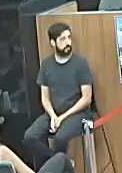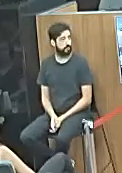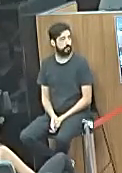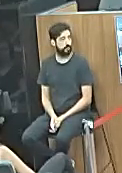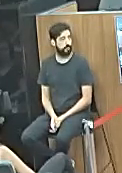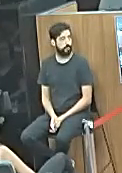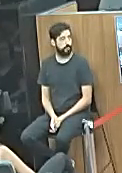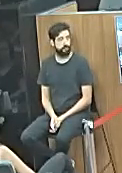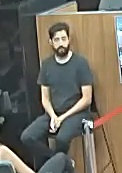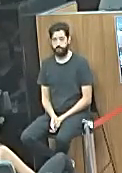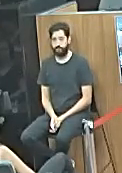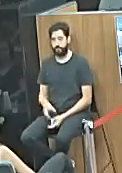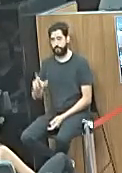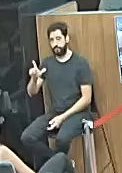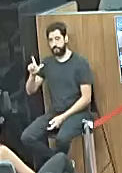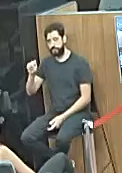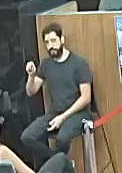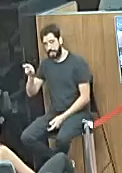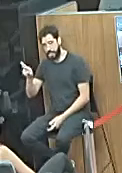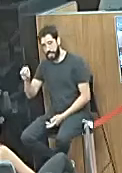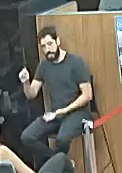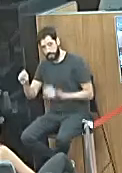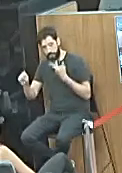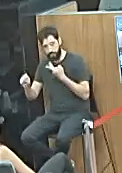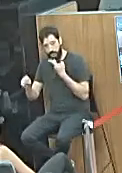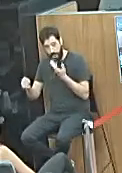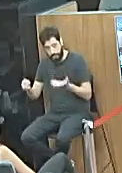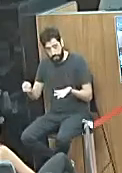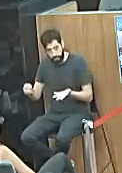laura quer fazer uso da fala laura